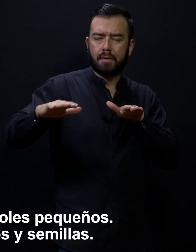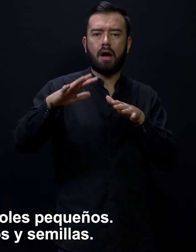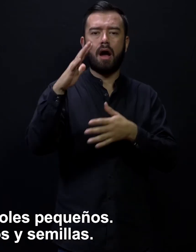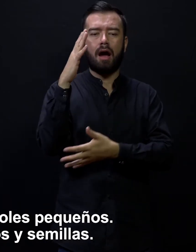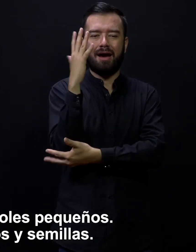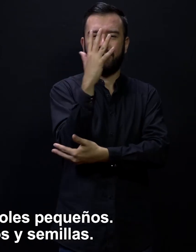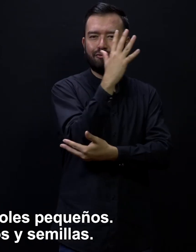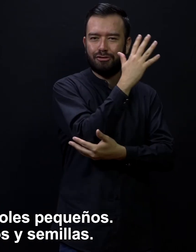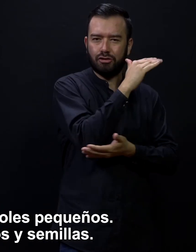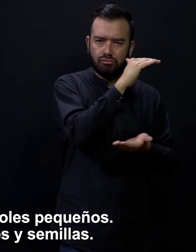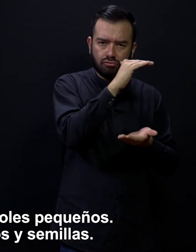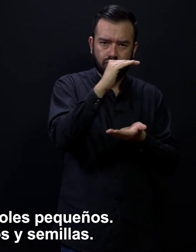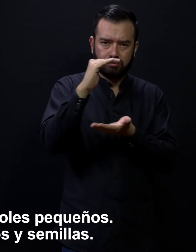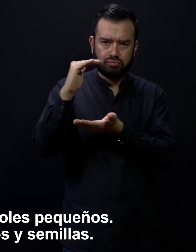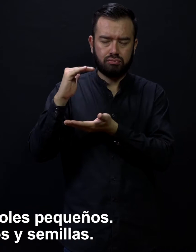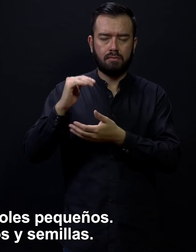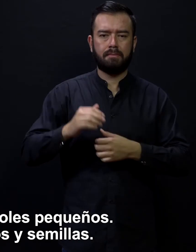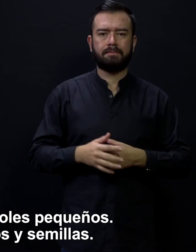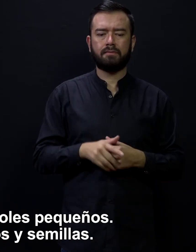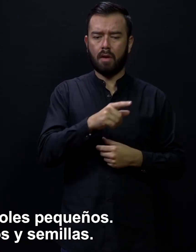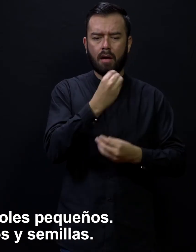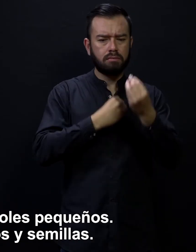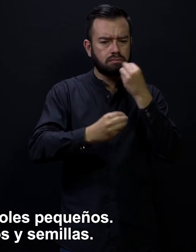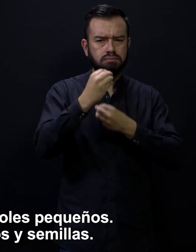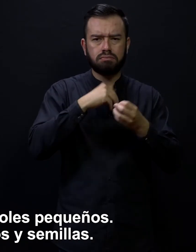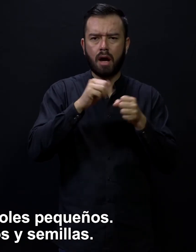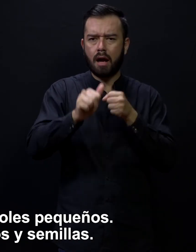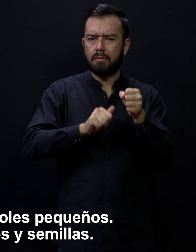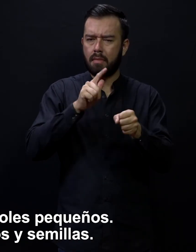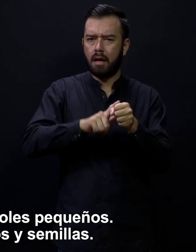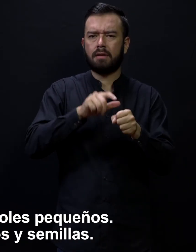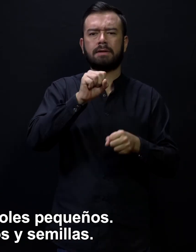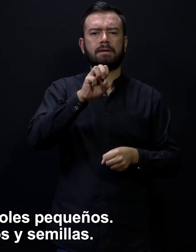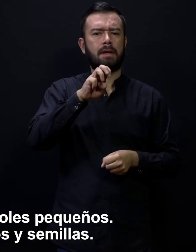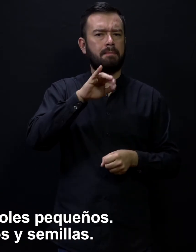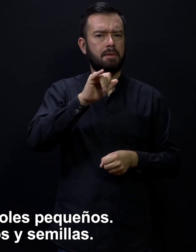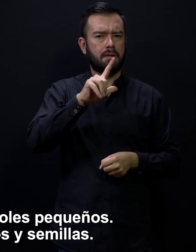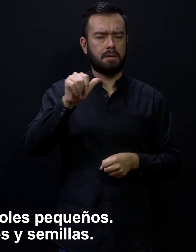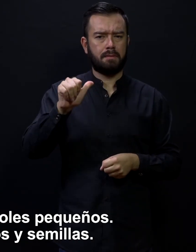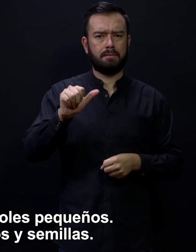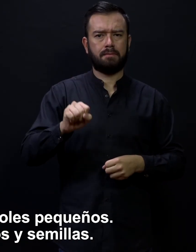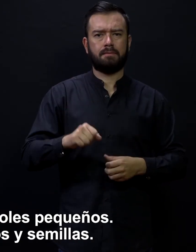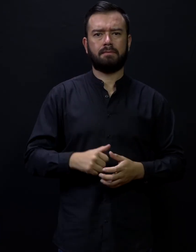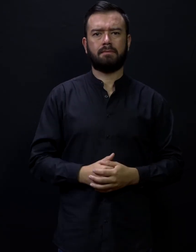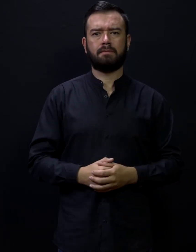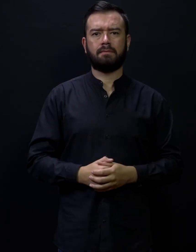y donde hay árboles pequeños, come insectos y semillas.